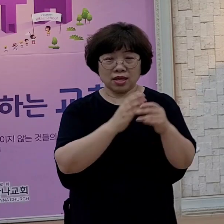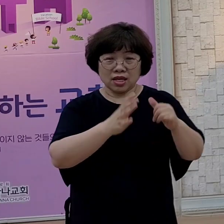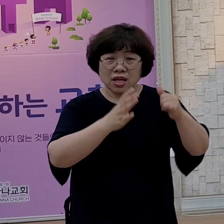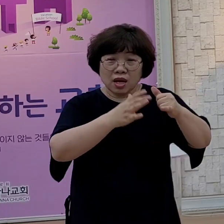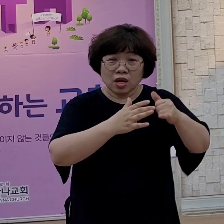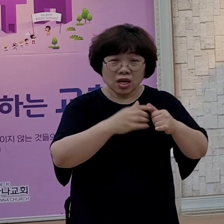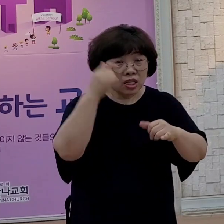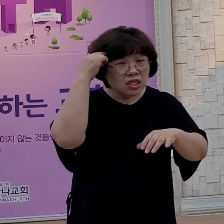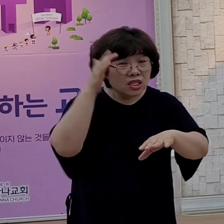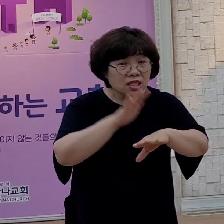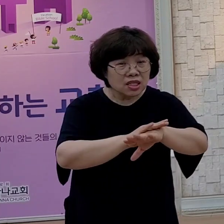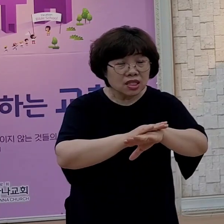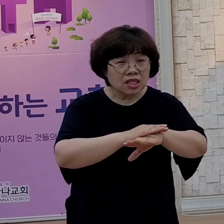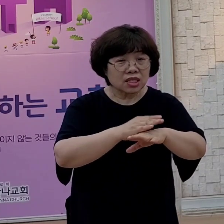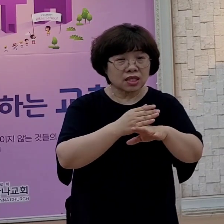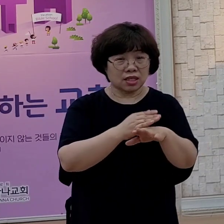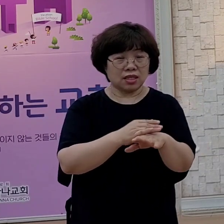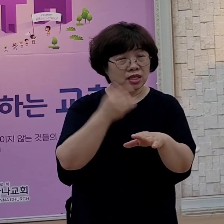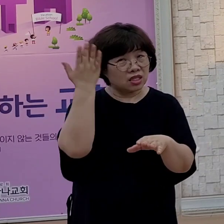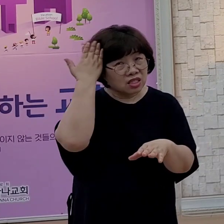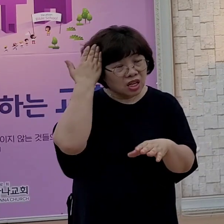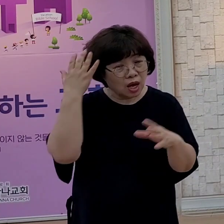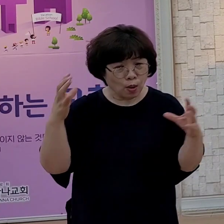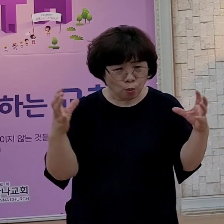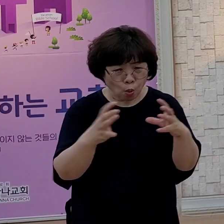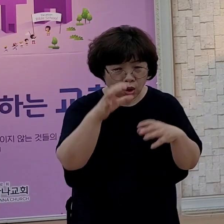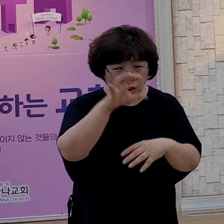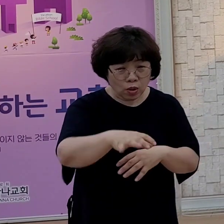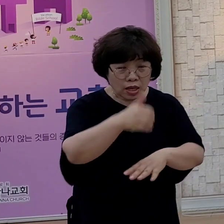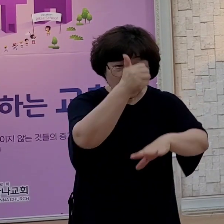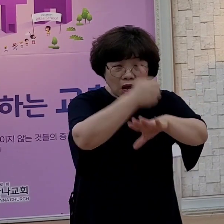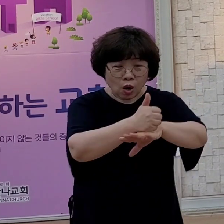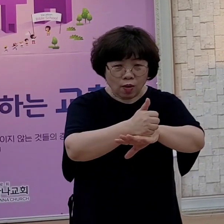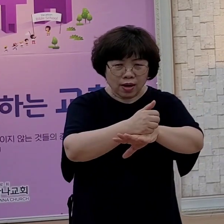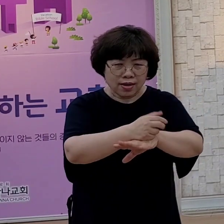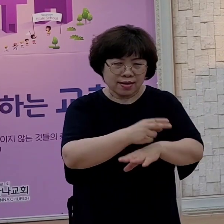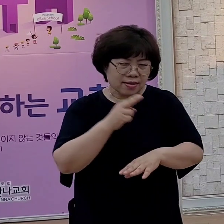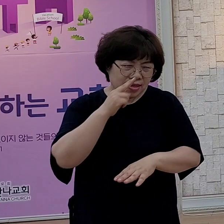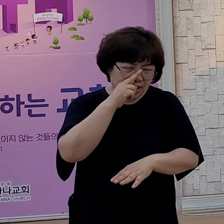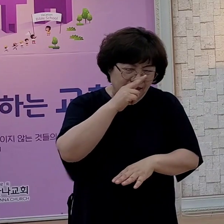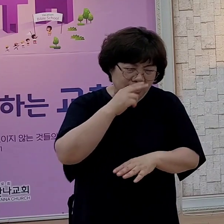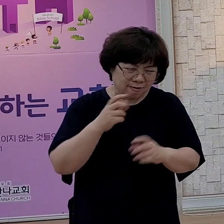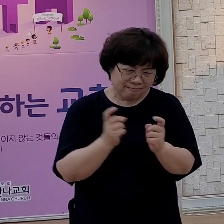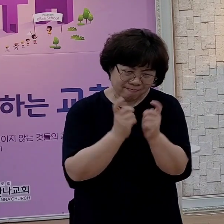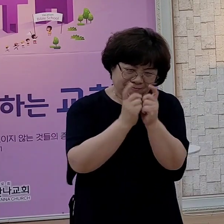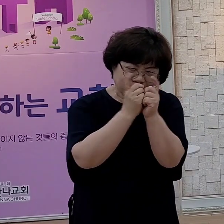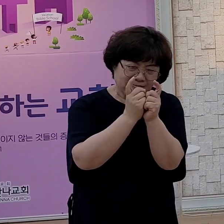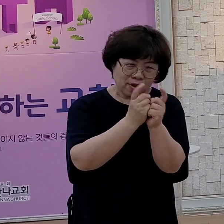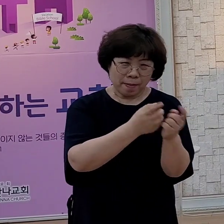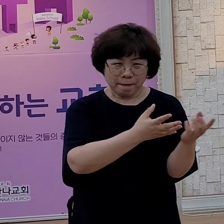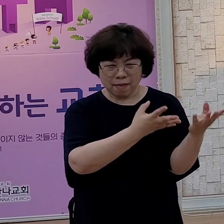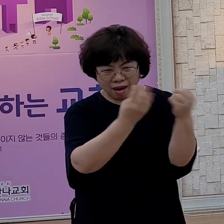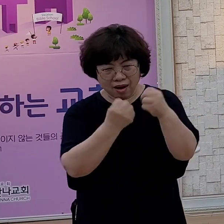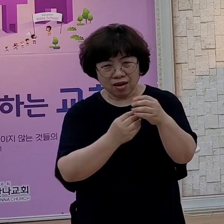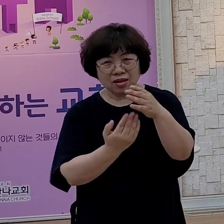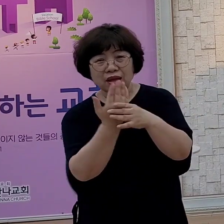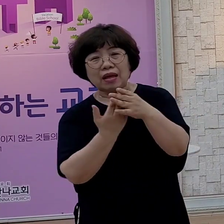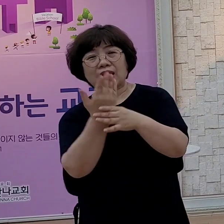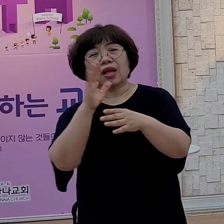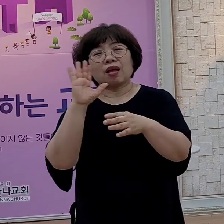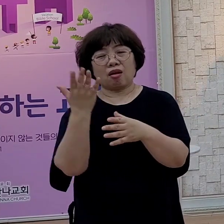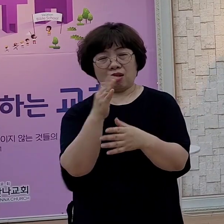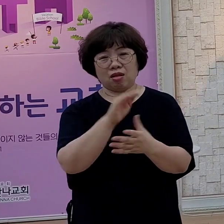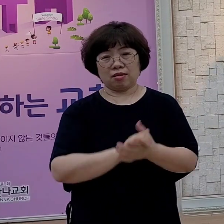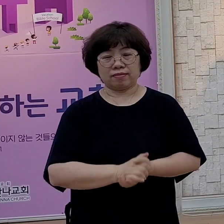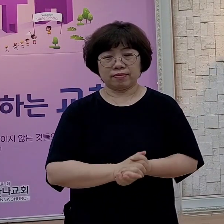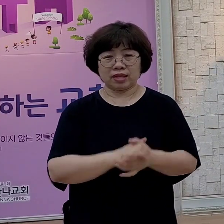자랑하지만 여러분, 세상 지식과 지혜가 모인 곳의 결과가 뭐냐면 모든 곳에서 시기와 다툼이 일어난다는 것이죠.